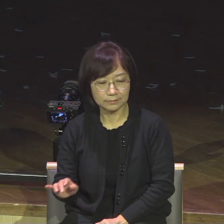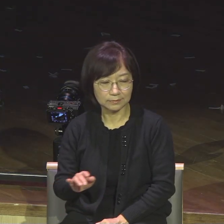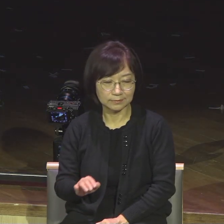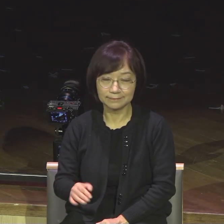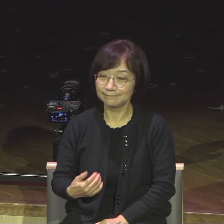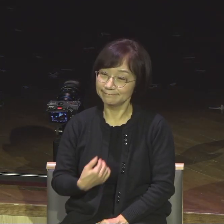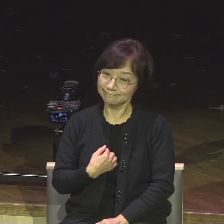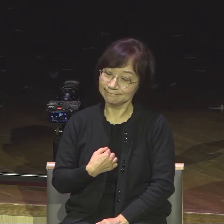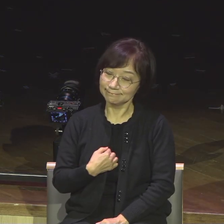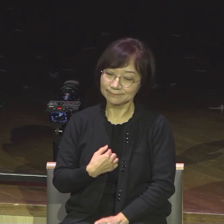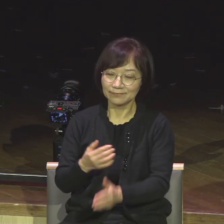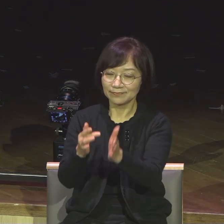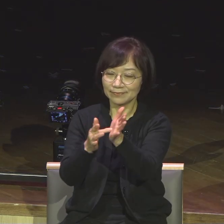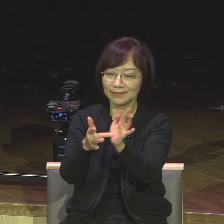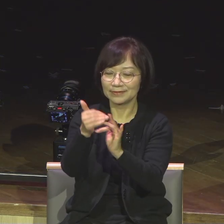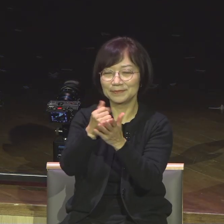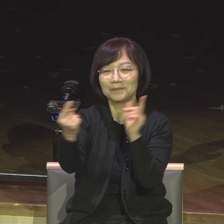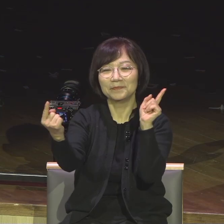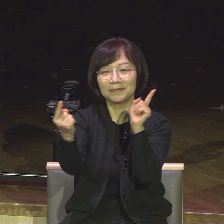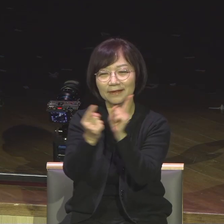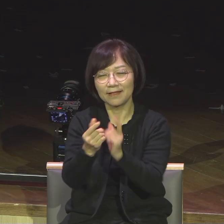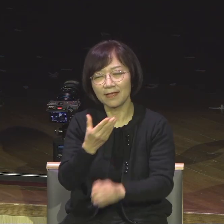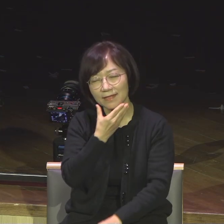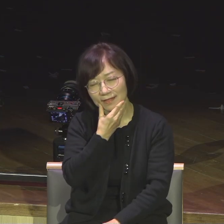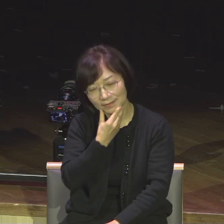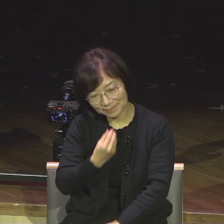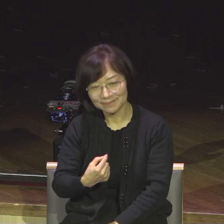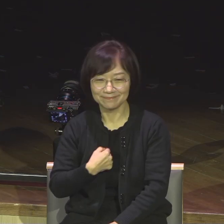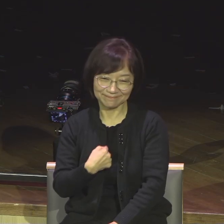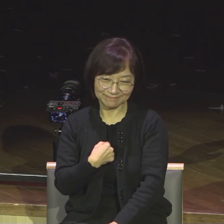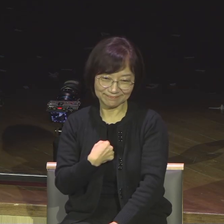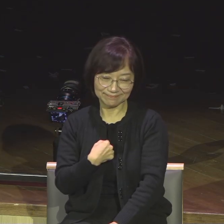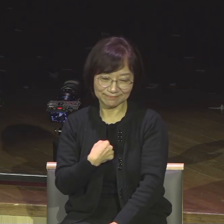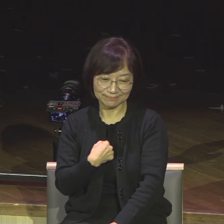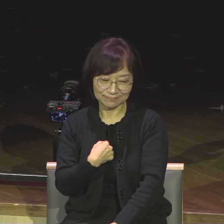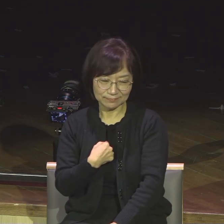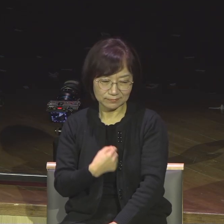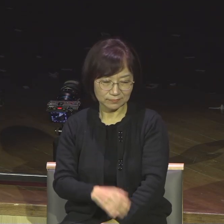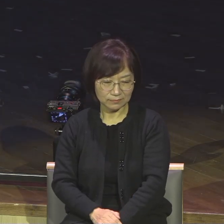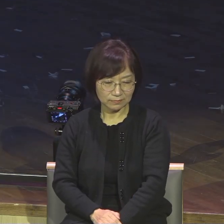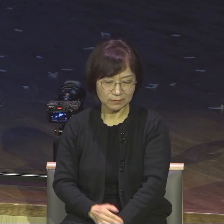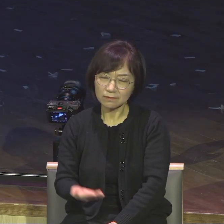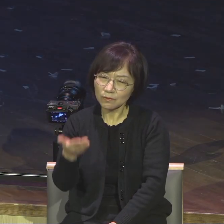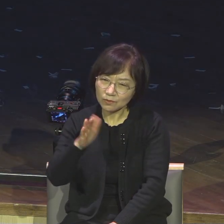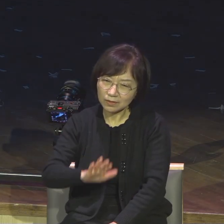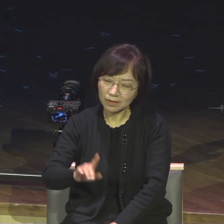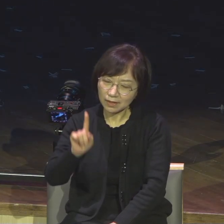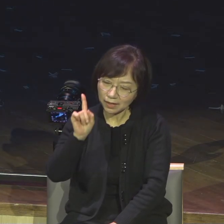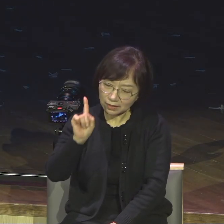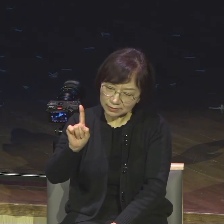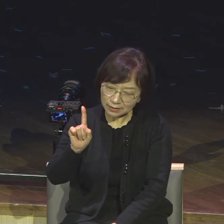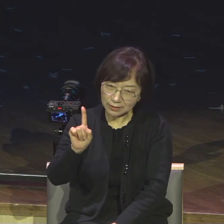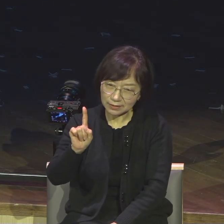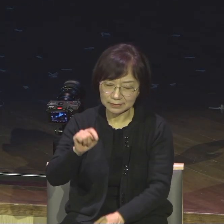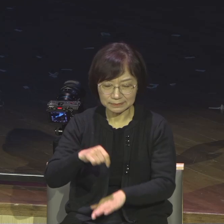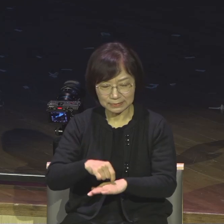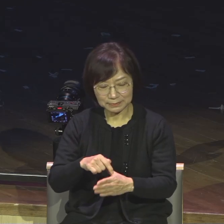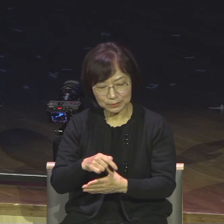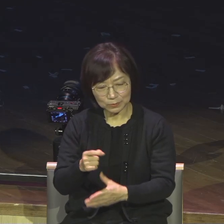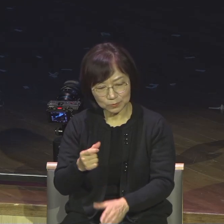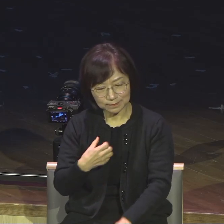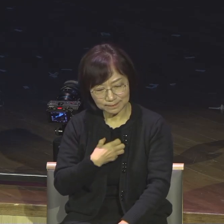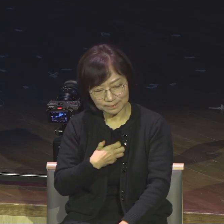예수님을 만나고 참 행복을 누리고 있었지만 한 가지 내 마음에 걸리는 게